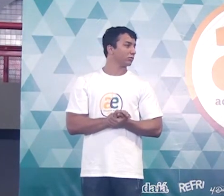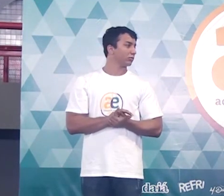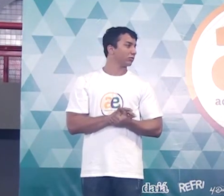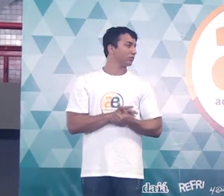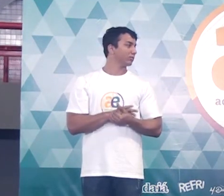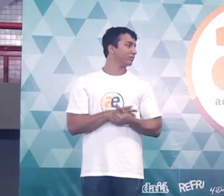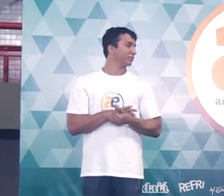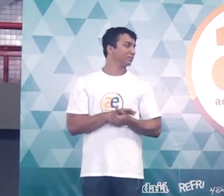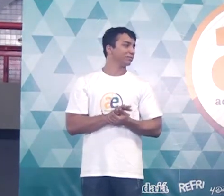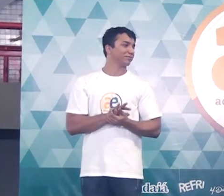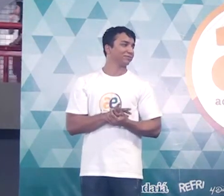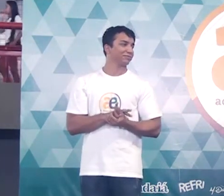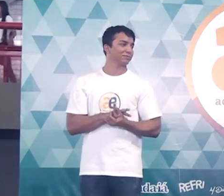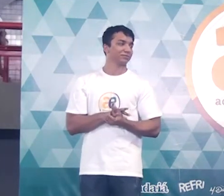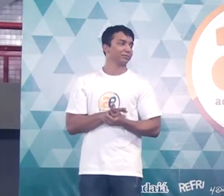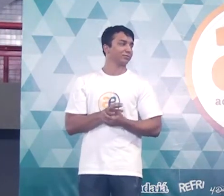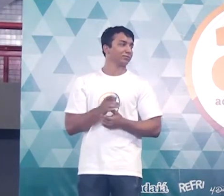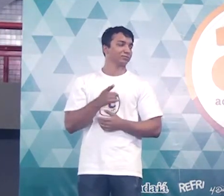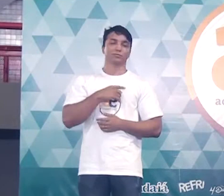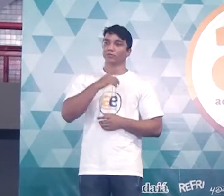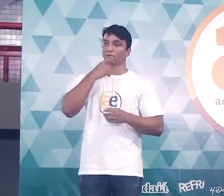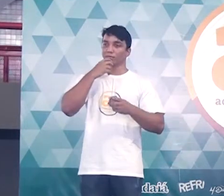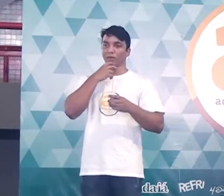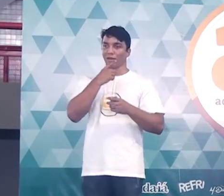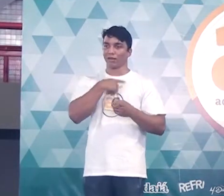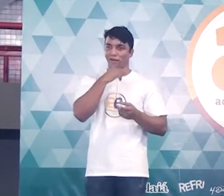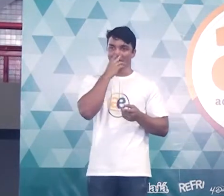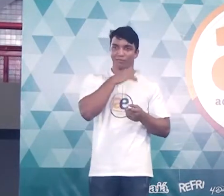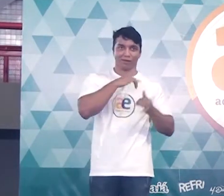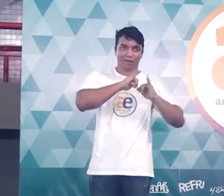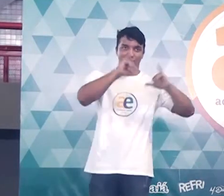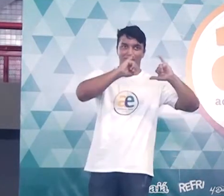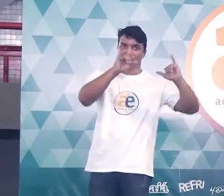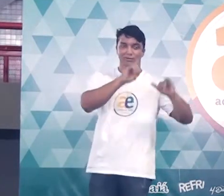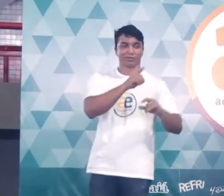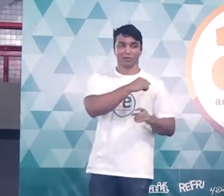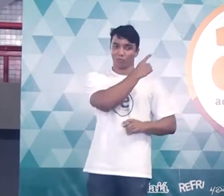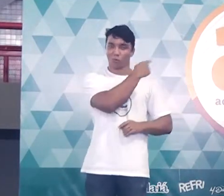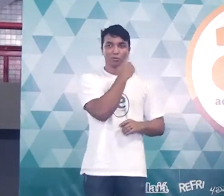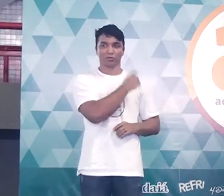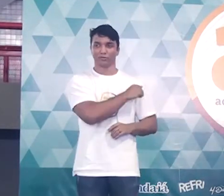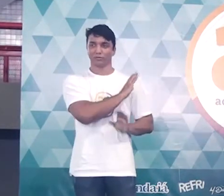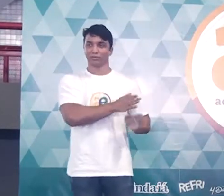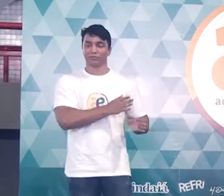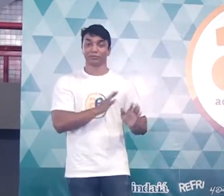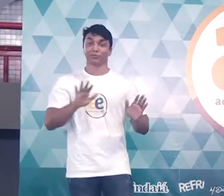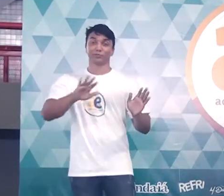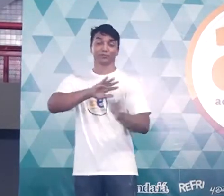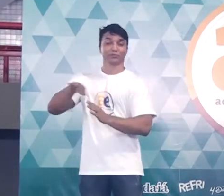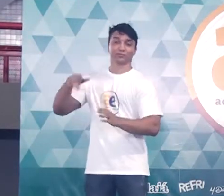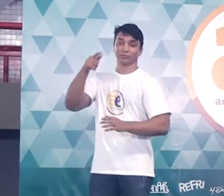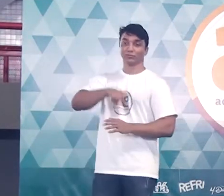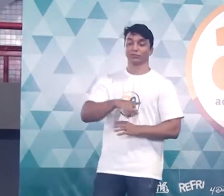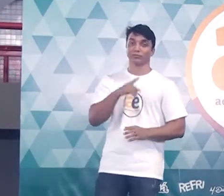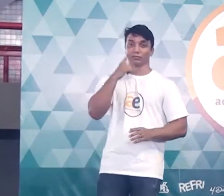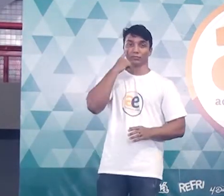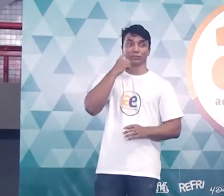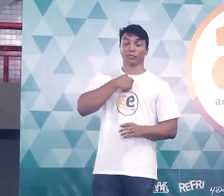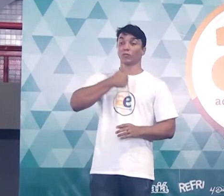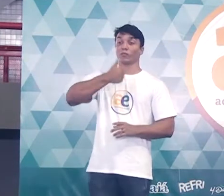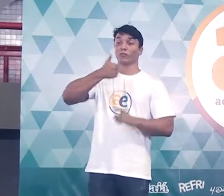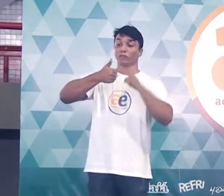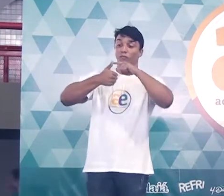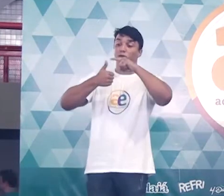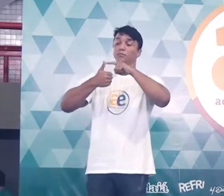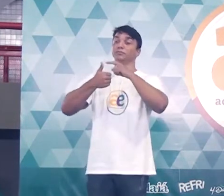Sim, tá certo. Sim, senhor. Olha, eu não vou mais dar recado não, tá bom. Ele proibiu. Então vamos de novo. Primeira coisa